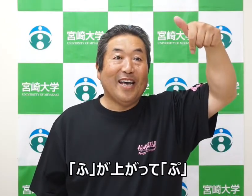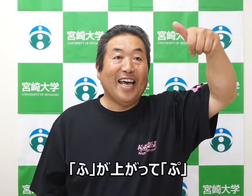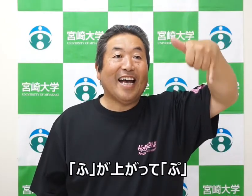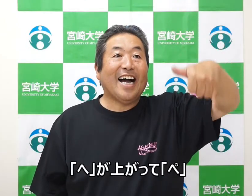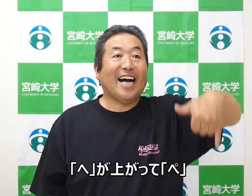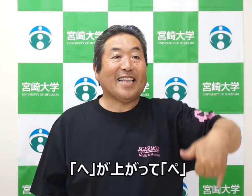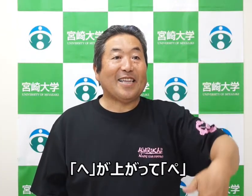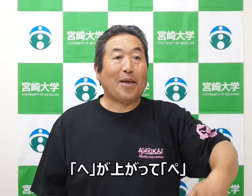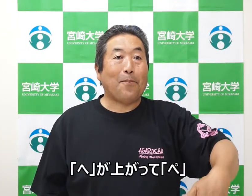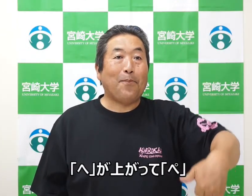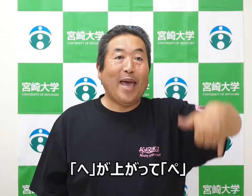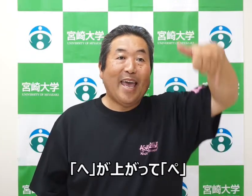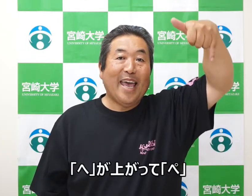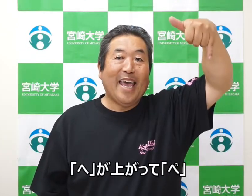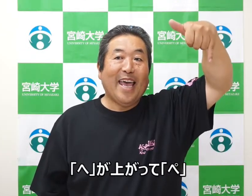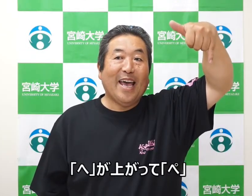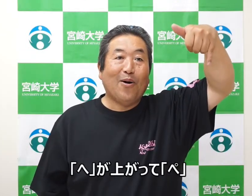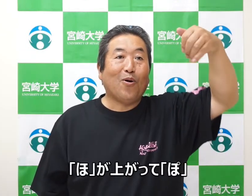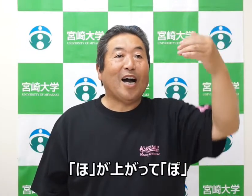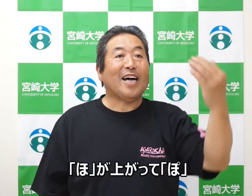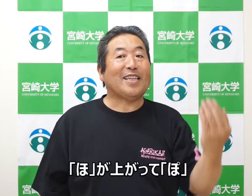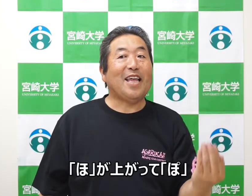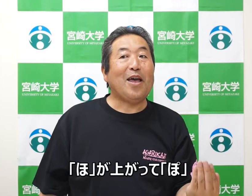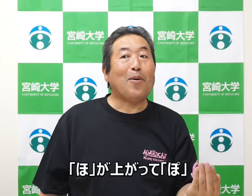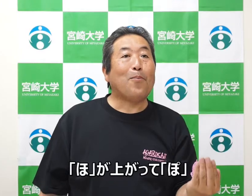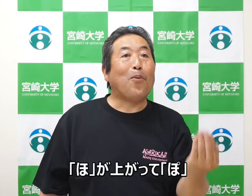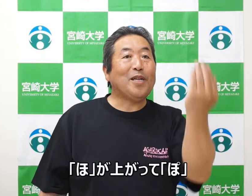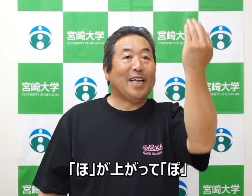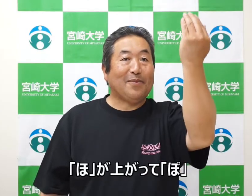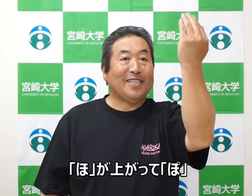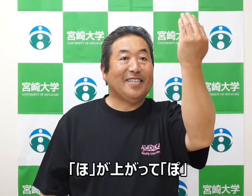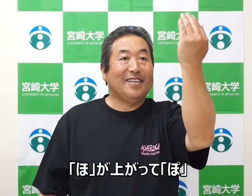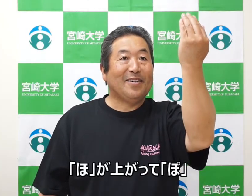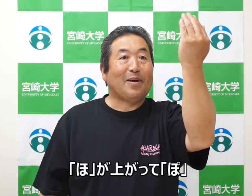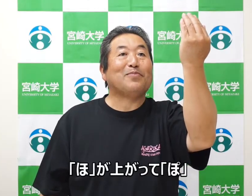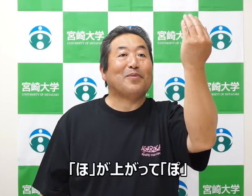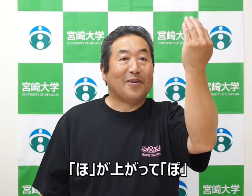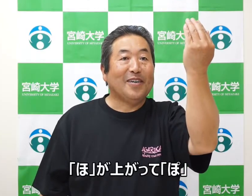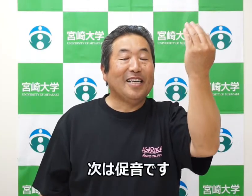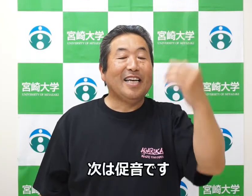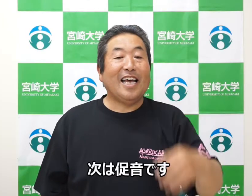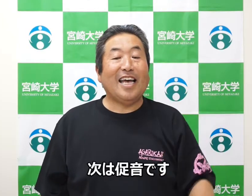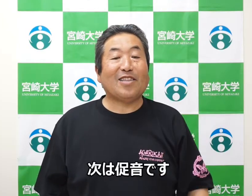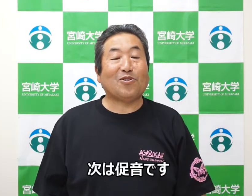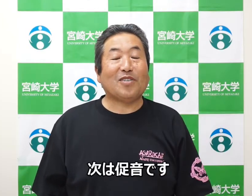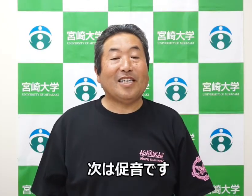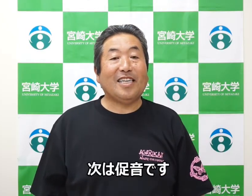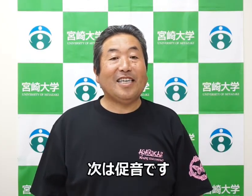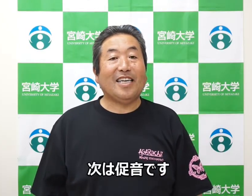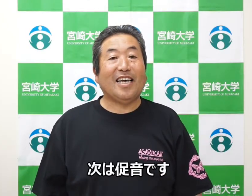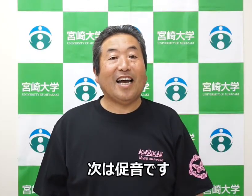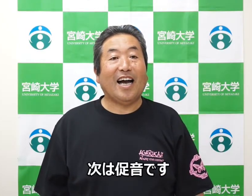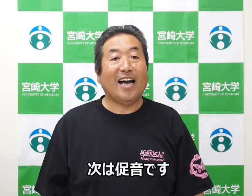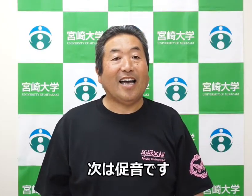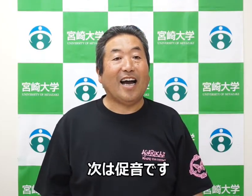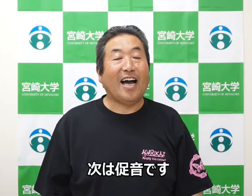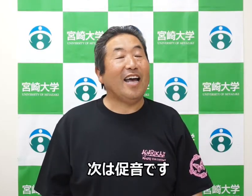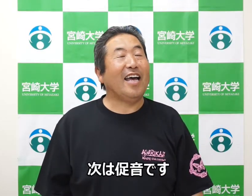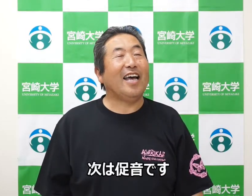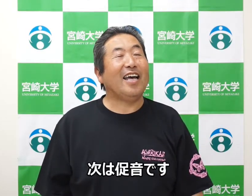が上がってペ。ホが上がってポになります。パピプペポ。次に、即